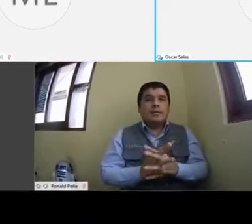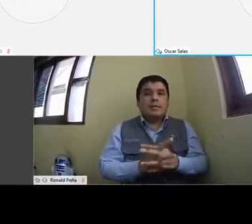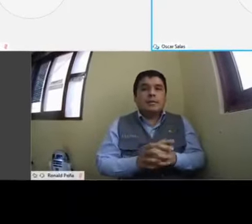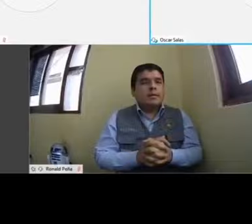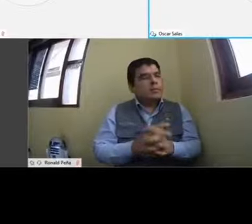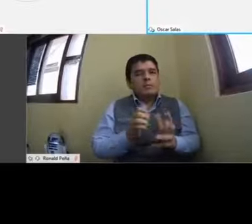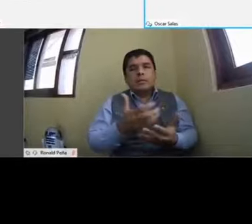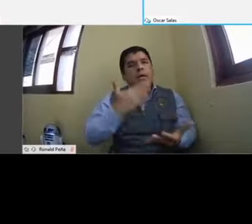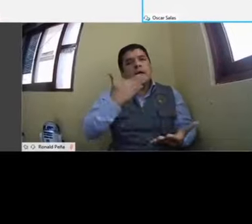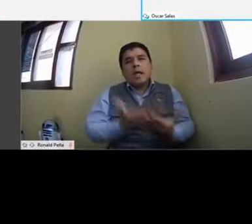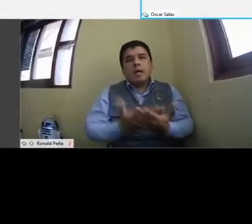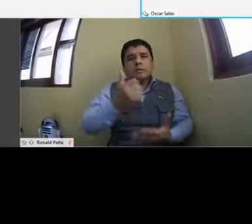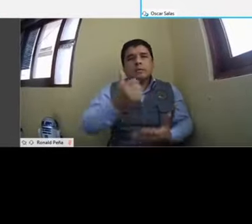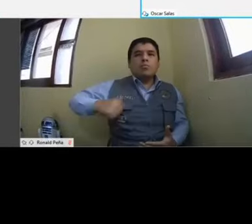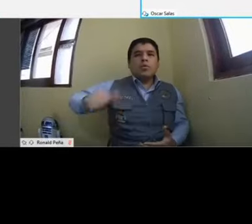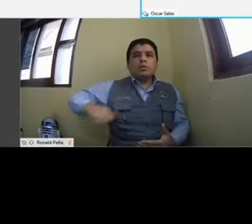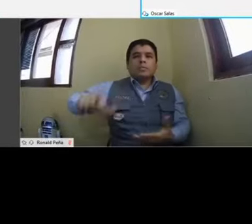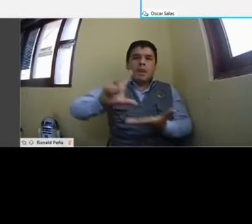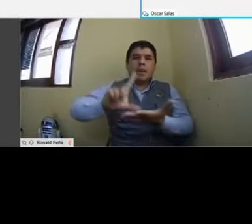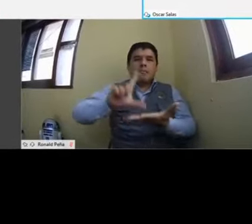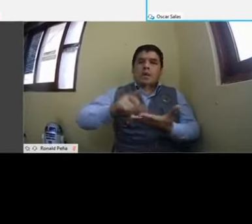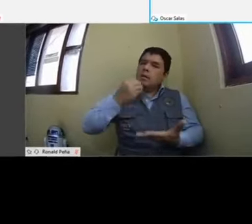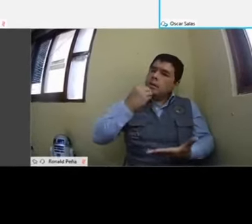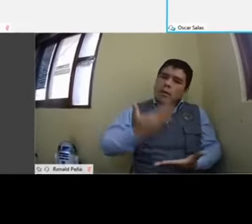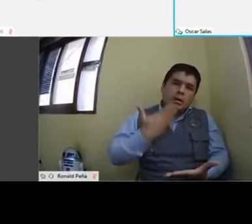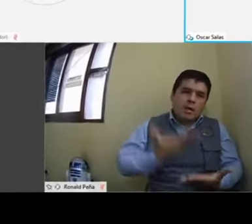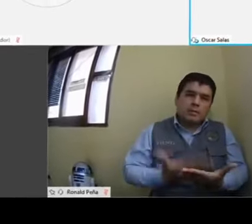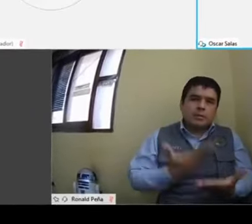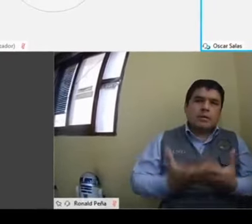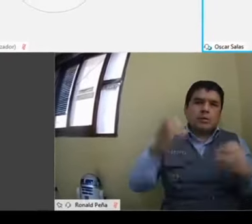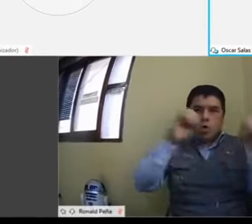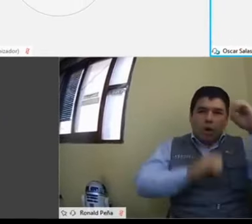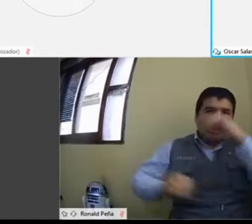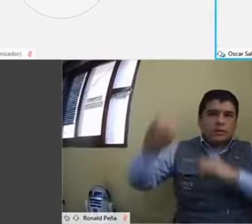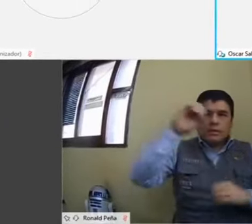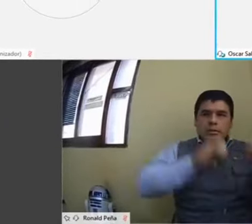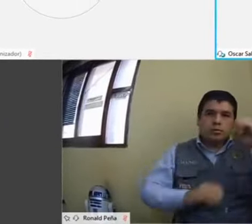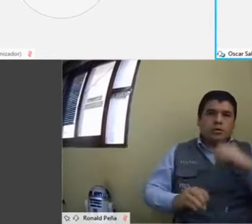hacer el curso ahora a distancia, ¿no? Porque ahora no podemos estar juntos, gracias a la Municipalidad de Lima.